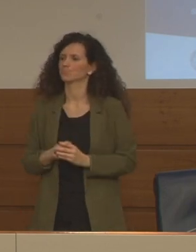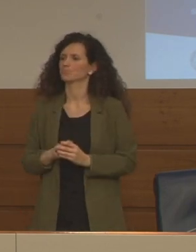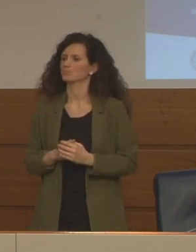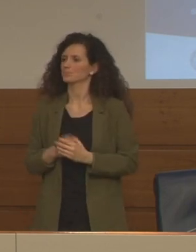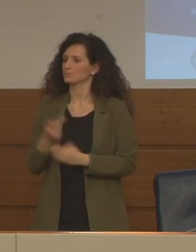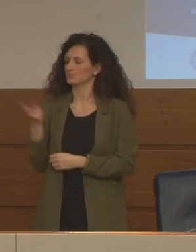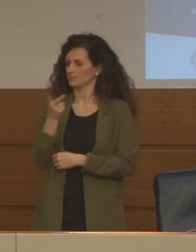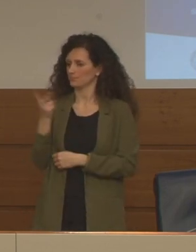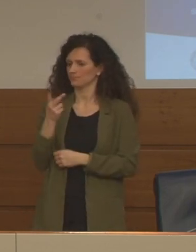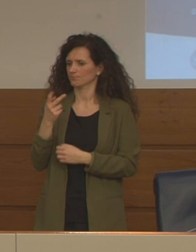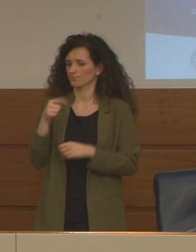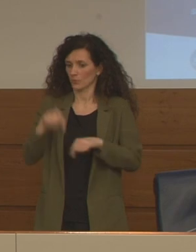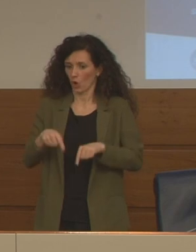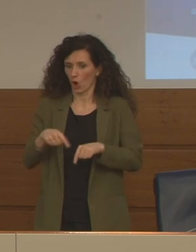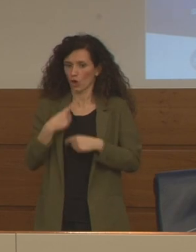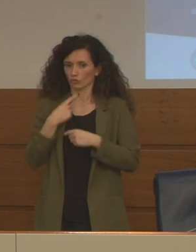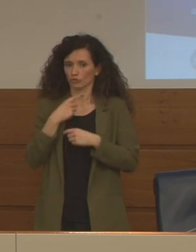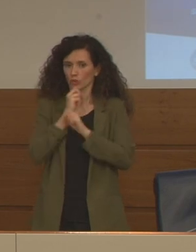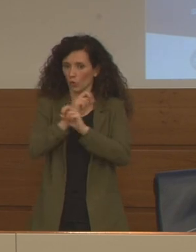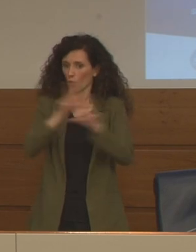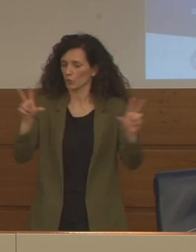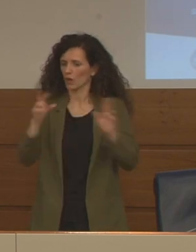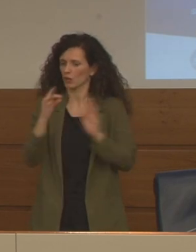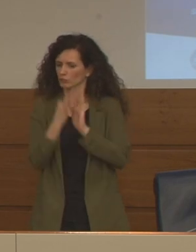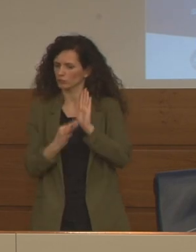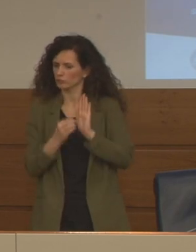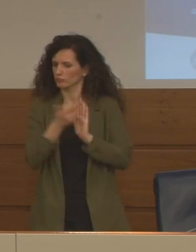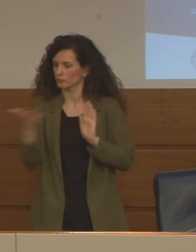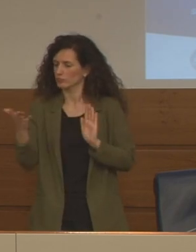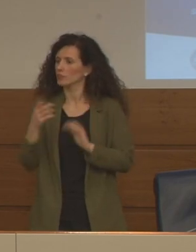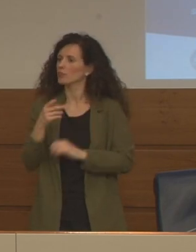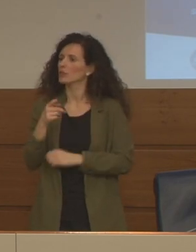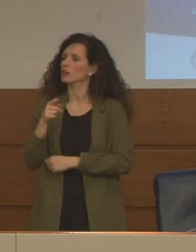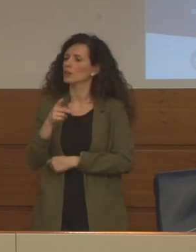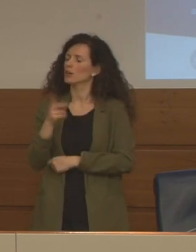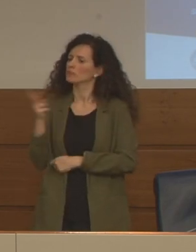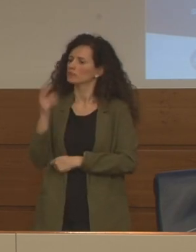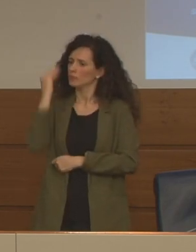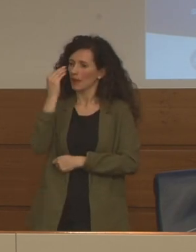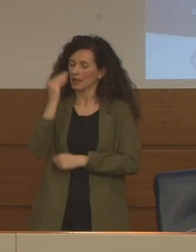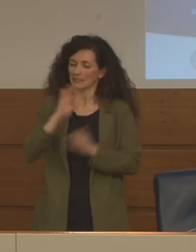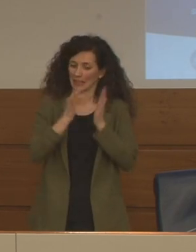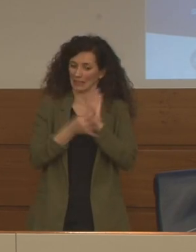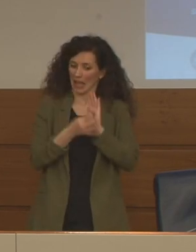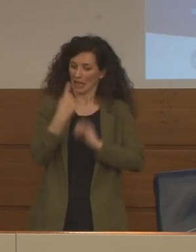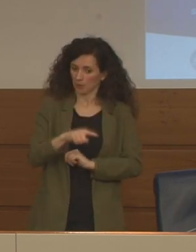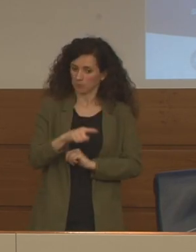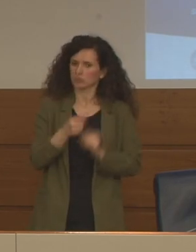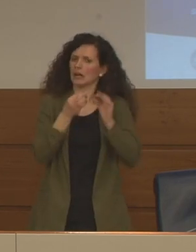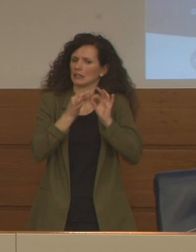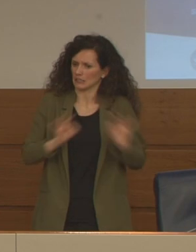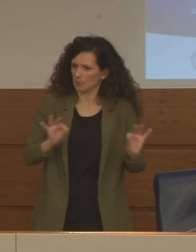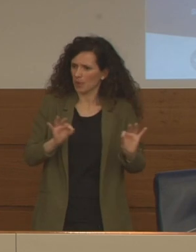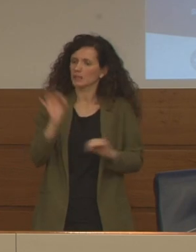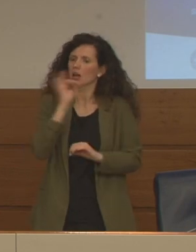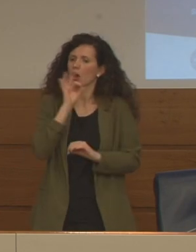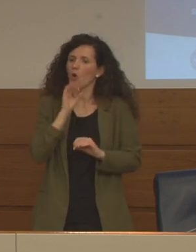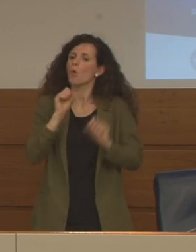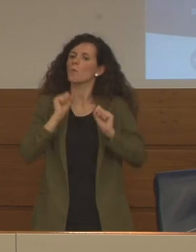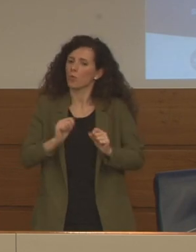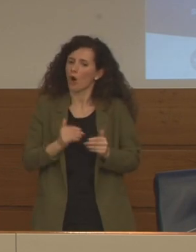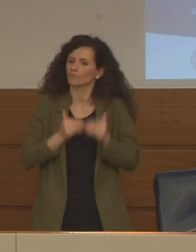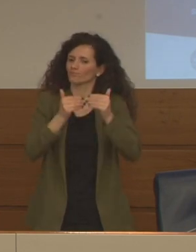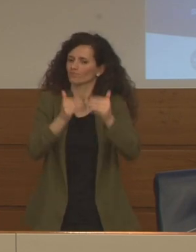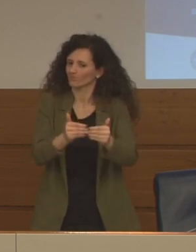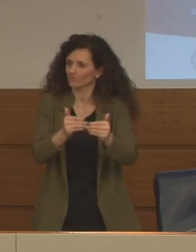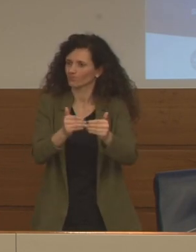anche oggi e numeri e dati voi pensate che queste date potranno essere rispettate o ci sarà bisogno di una di una proroga